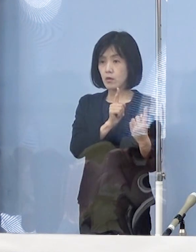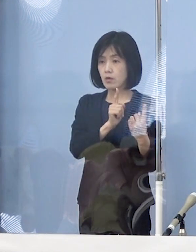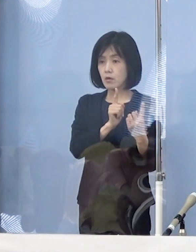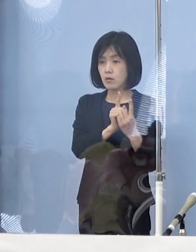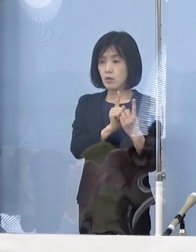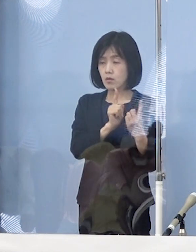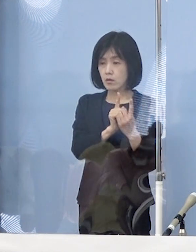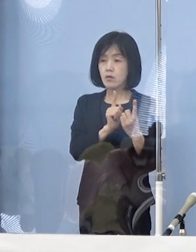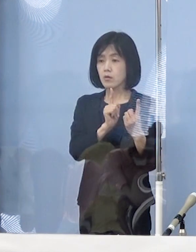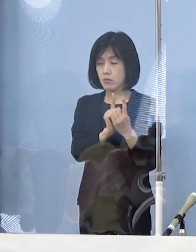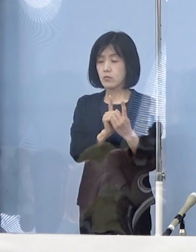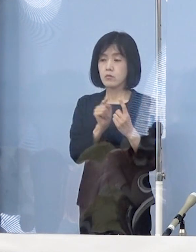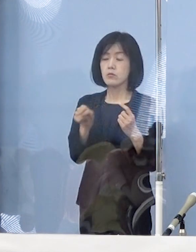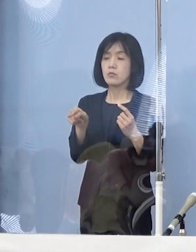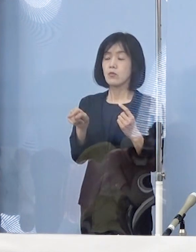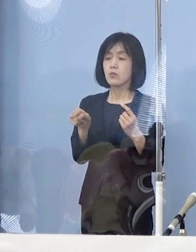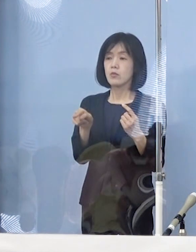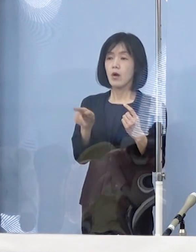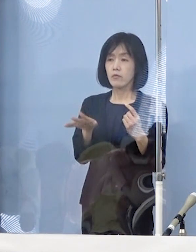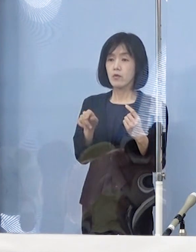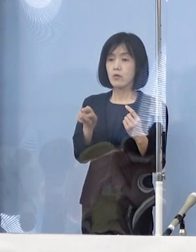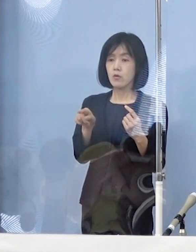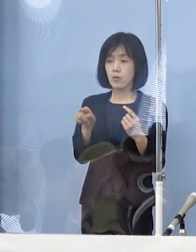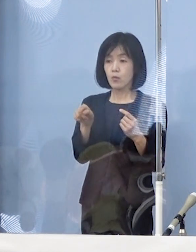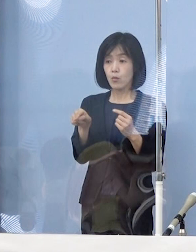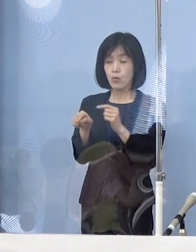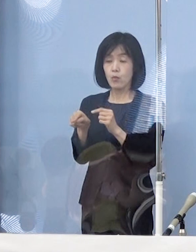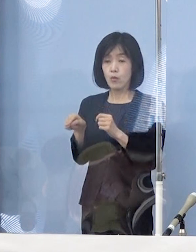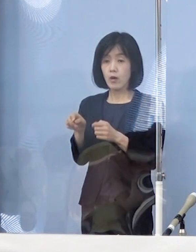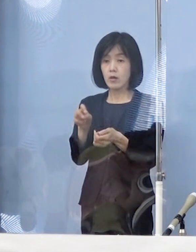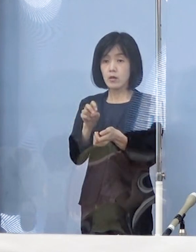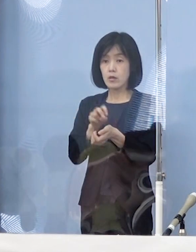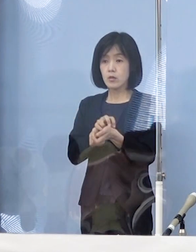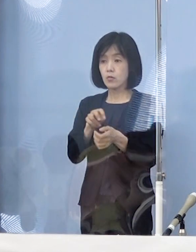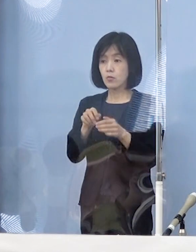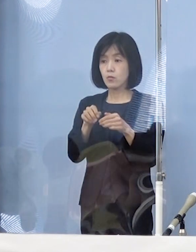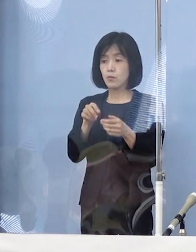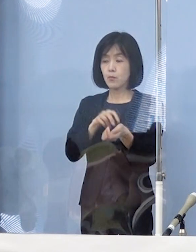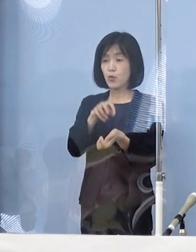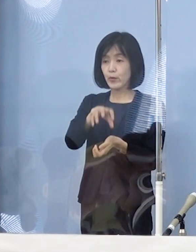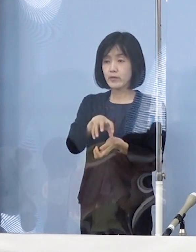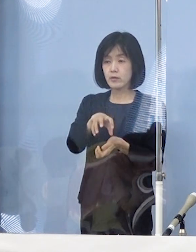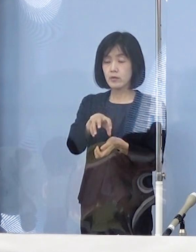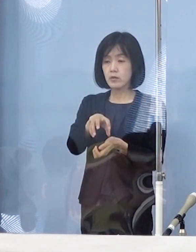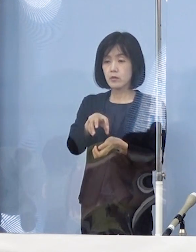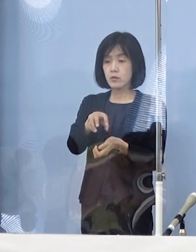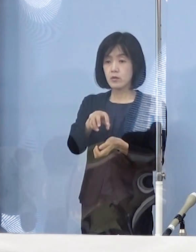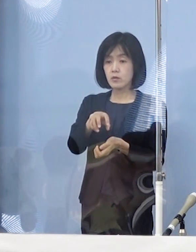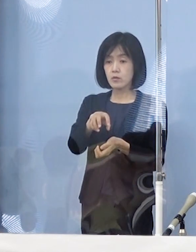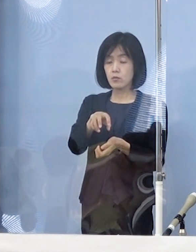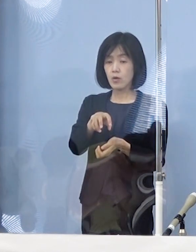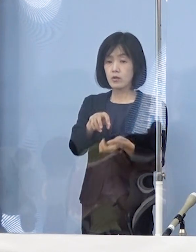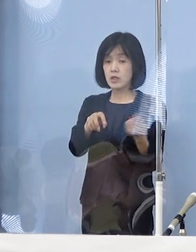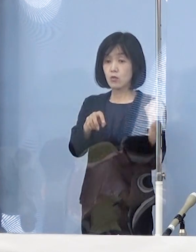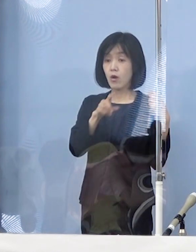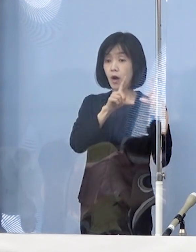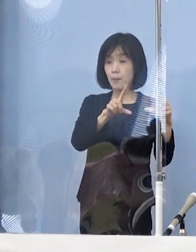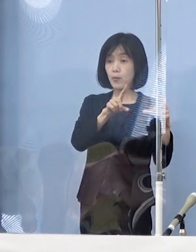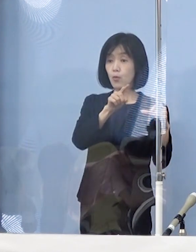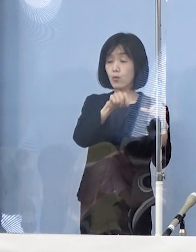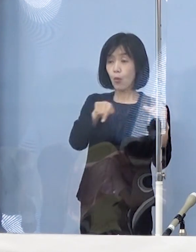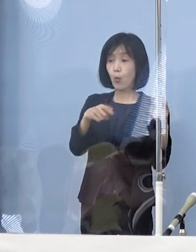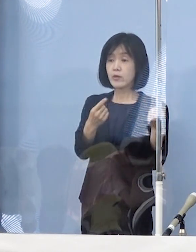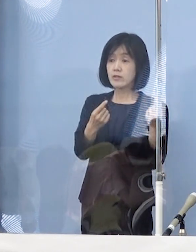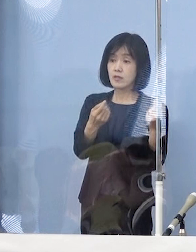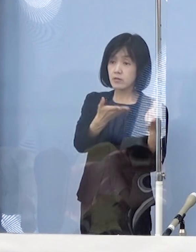ですね。 はい。はい、この方は医療機関は、この発表のあった病院ですか？ 別の病